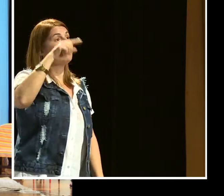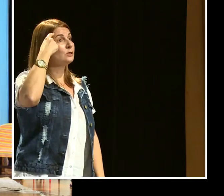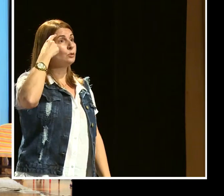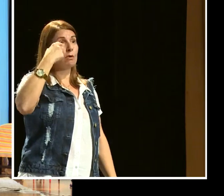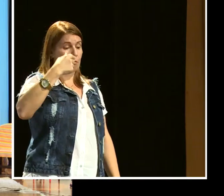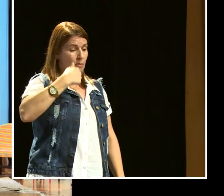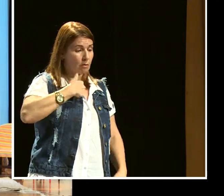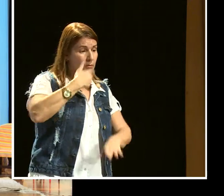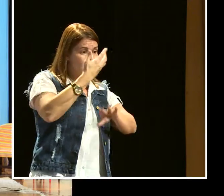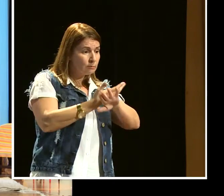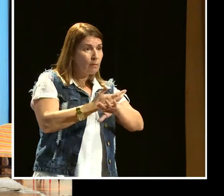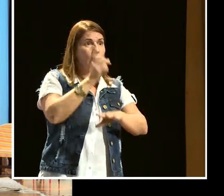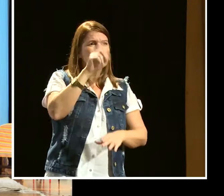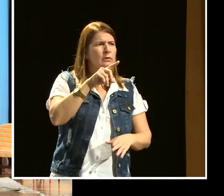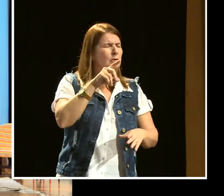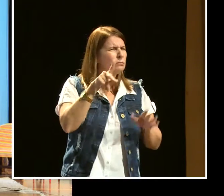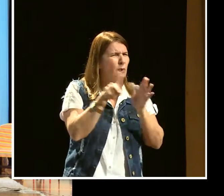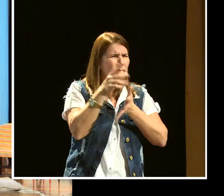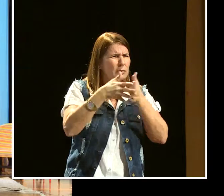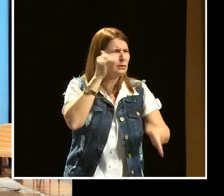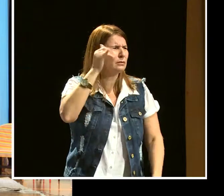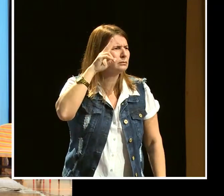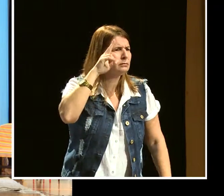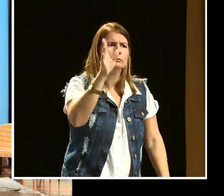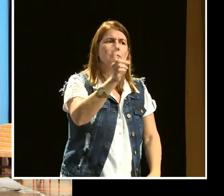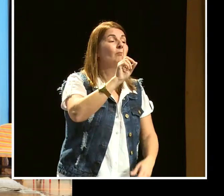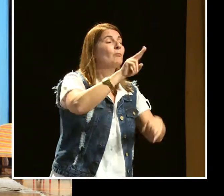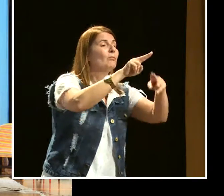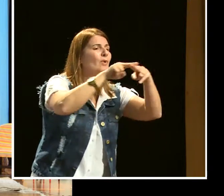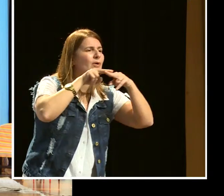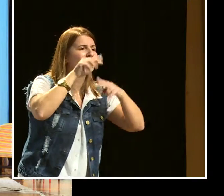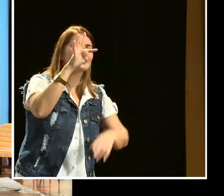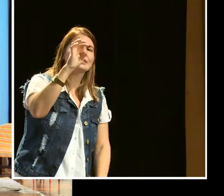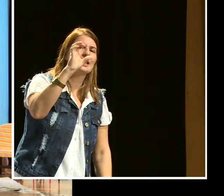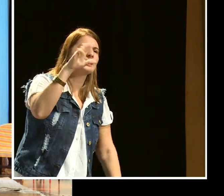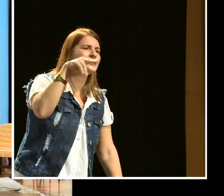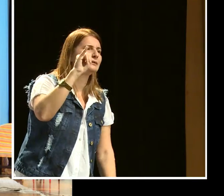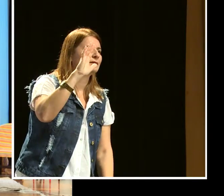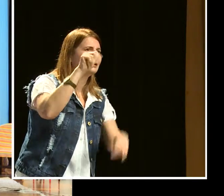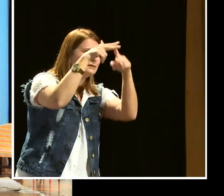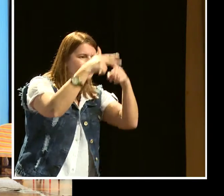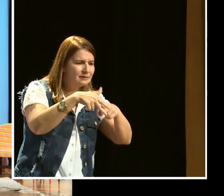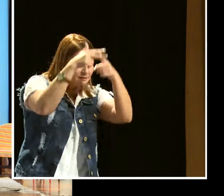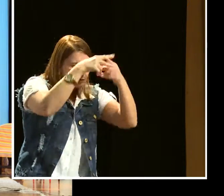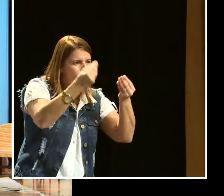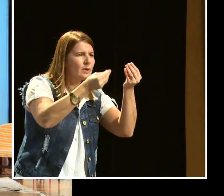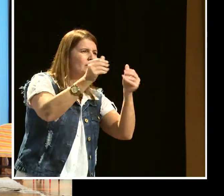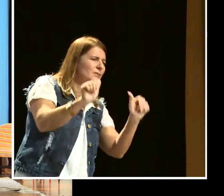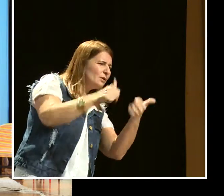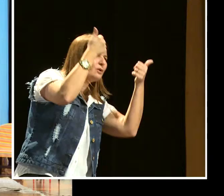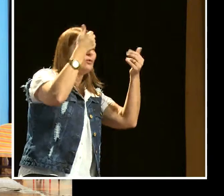língua de sinais. E aí, pensa-se em